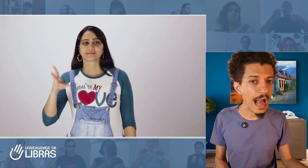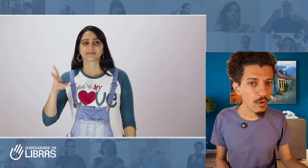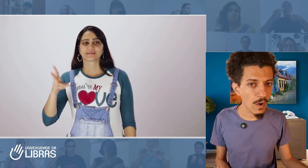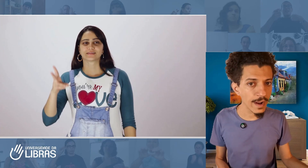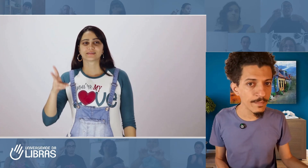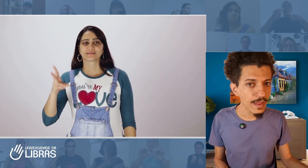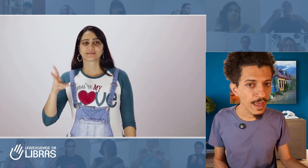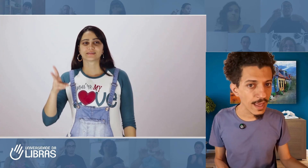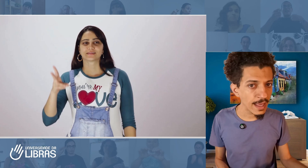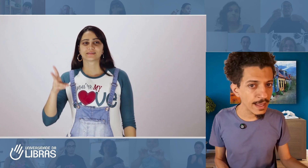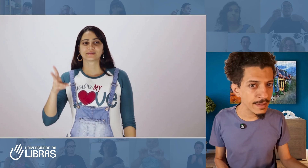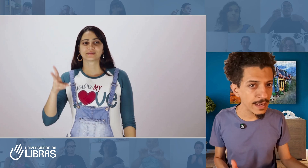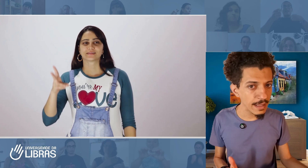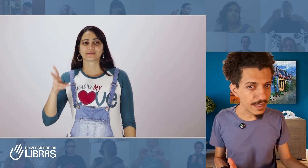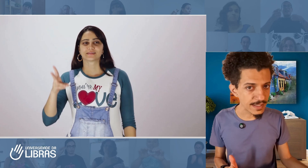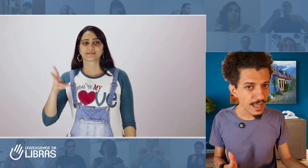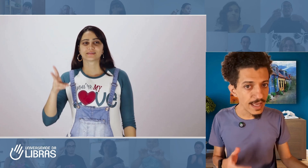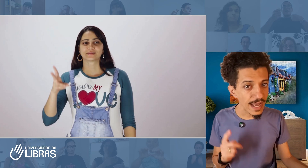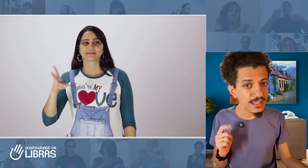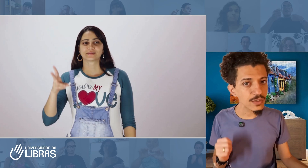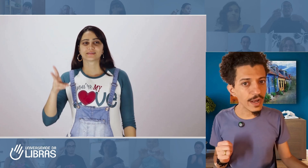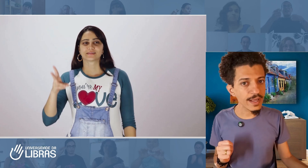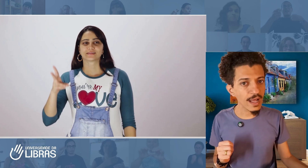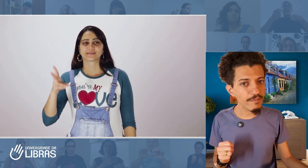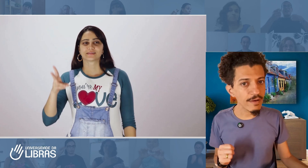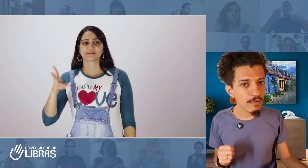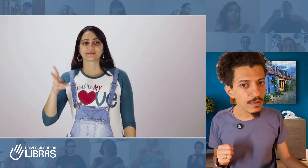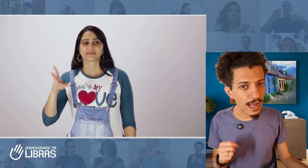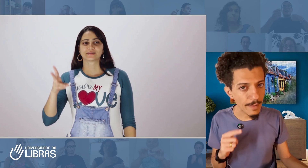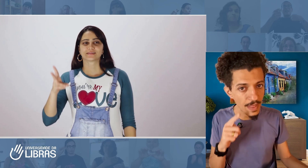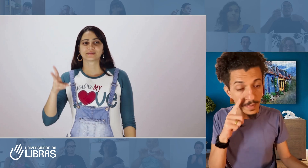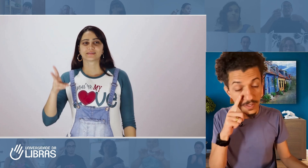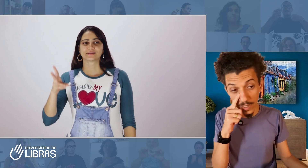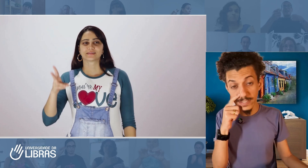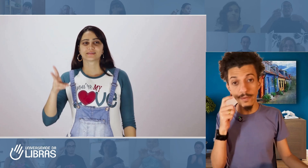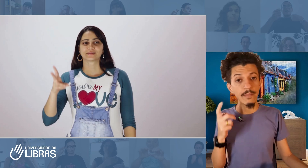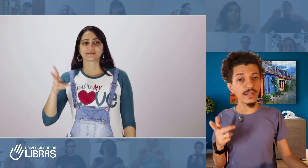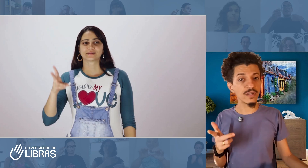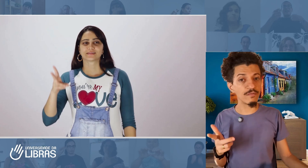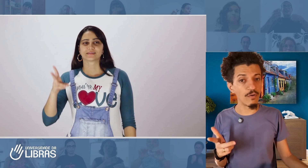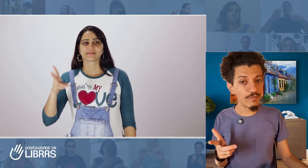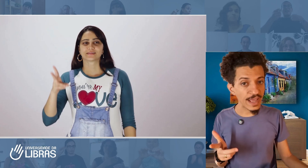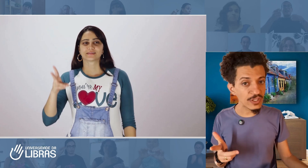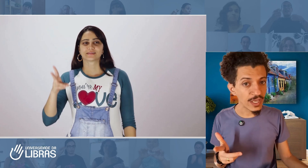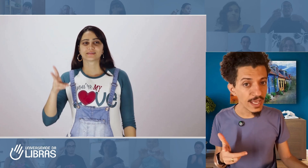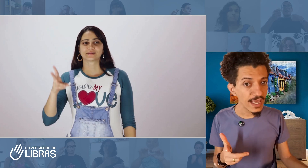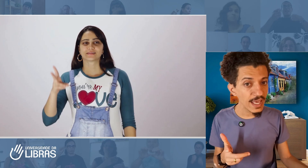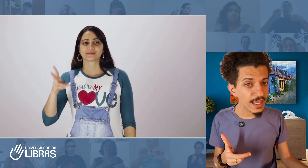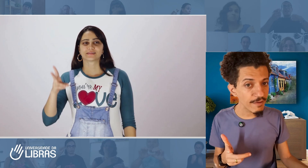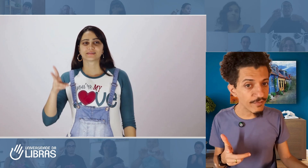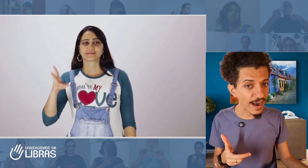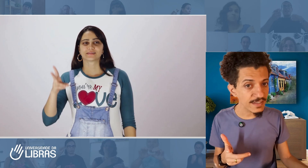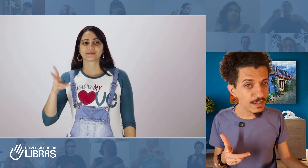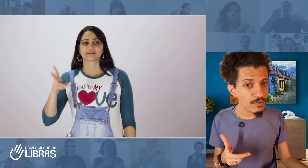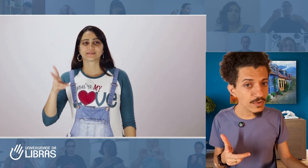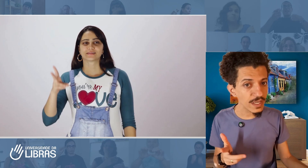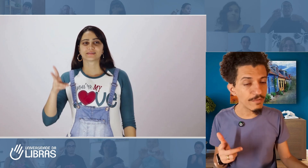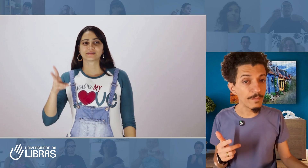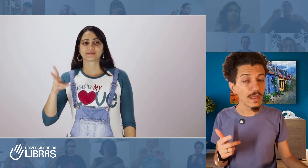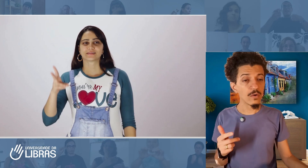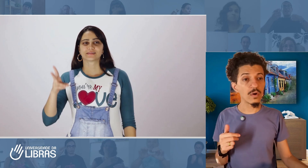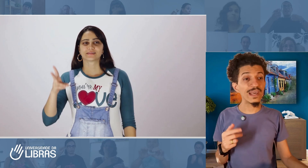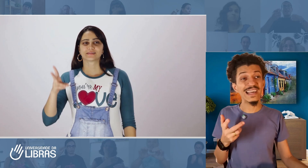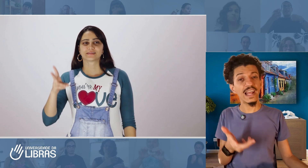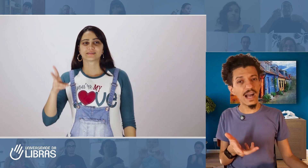contar agora em Libras. E essa história que ela vai contar é uma história extremamente envolvente e que faz,